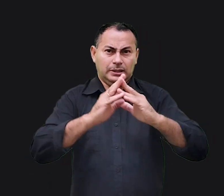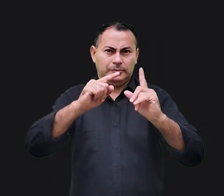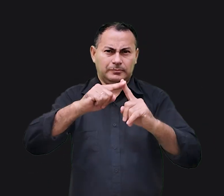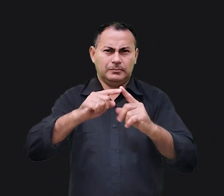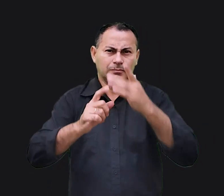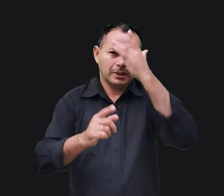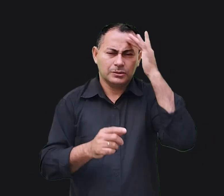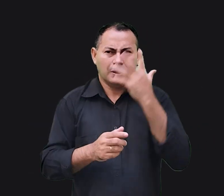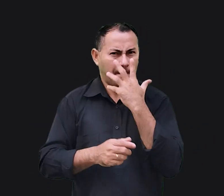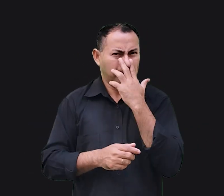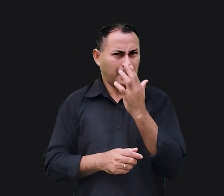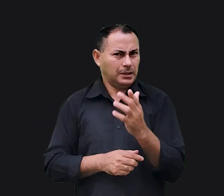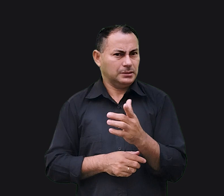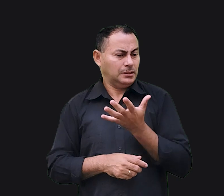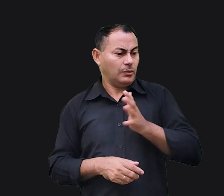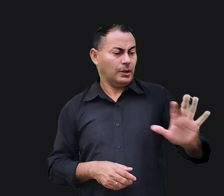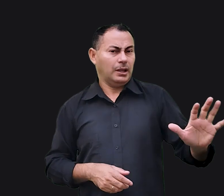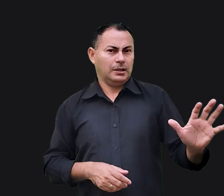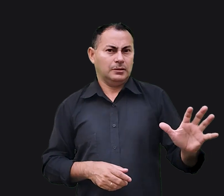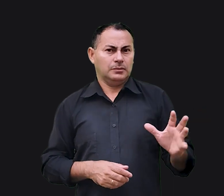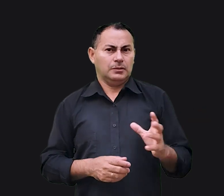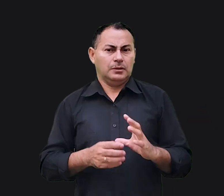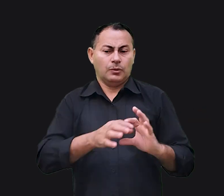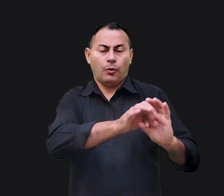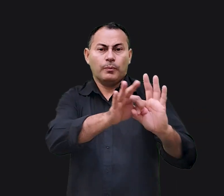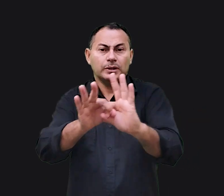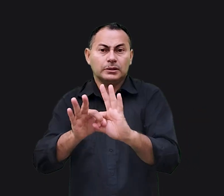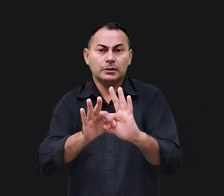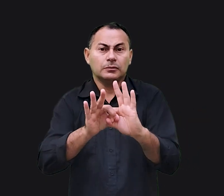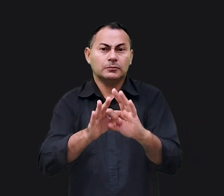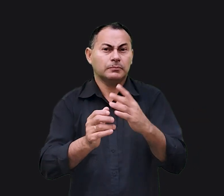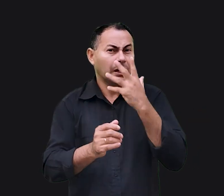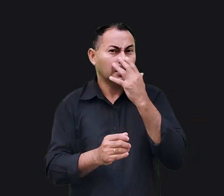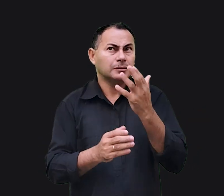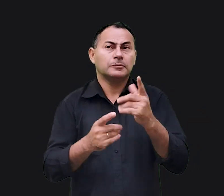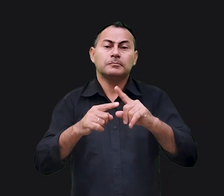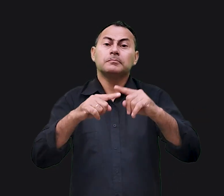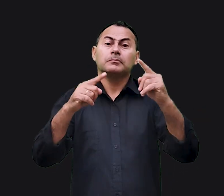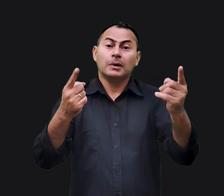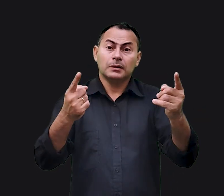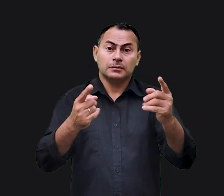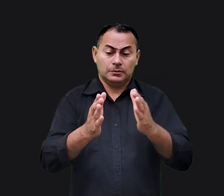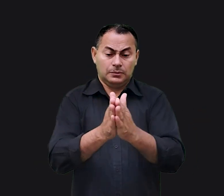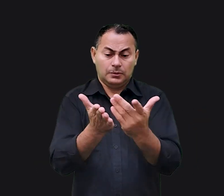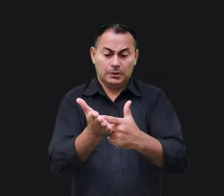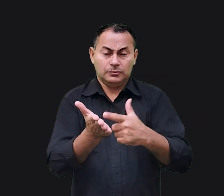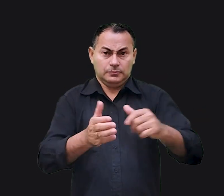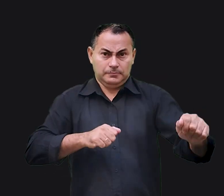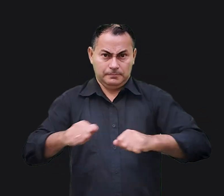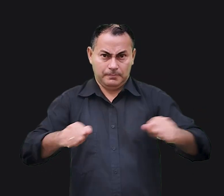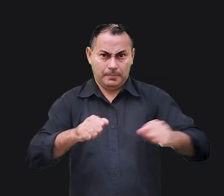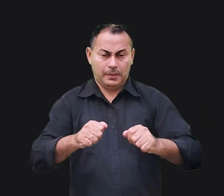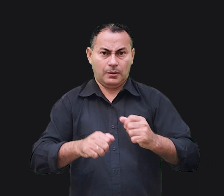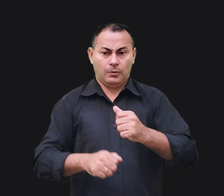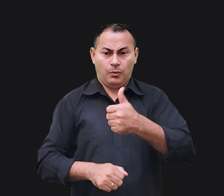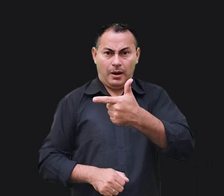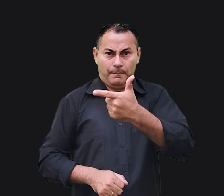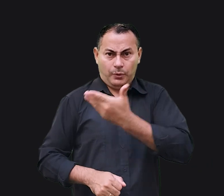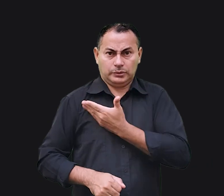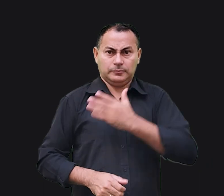As pessoas parecem que não querem comunhão. Mas, no livro de Atos, os apóstolos acreditavam